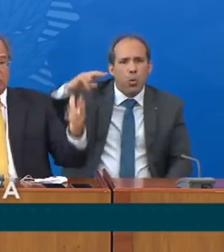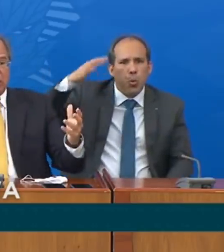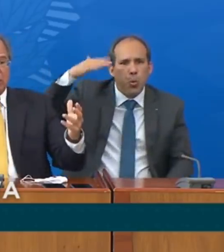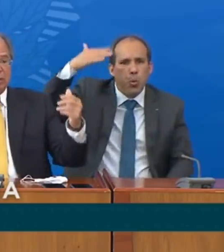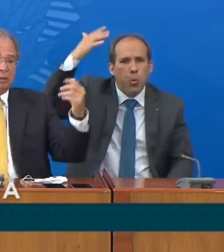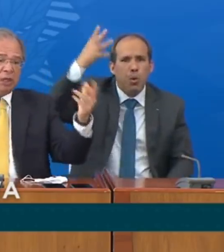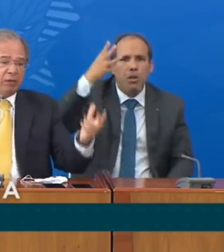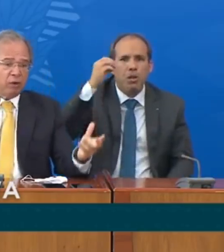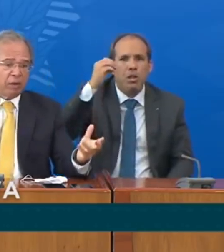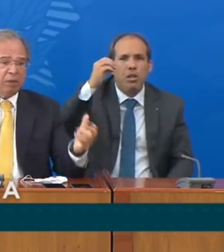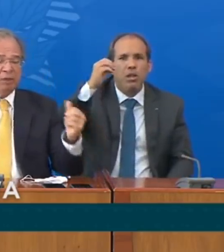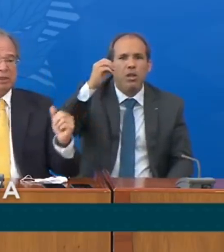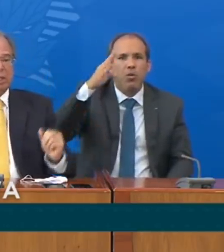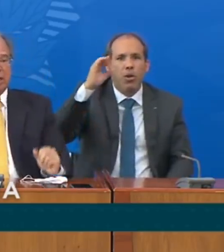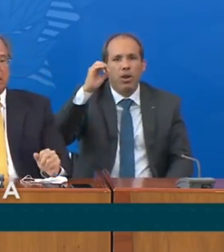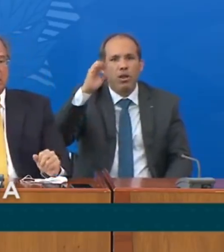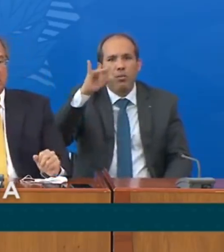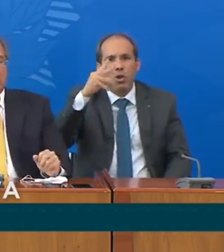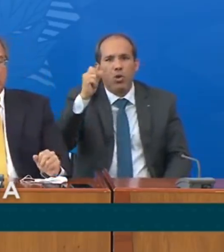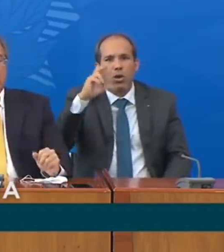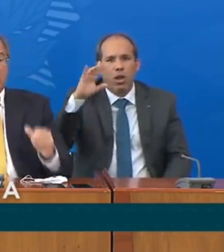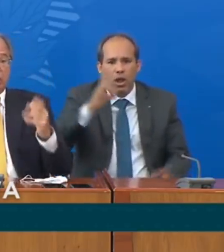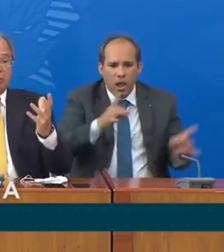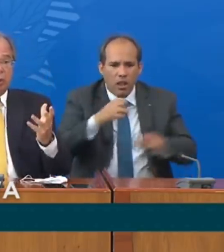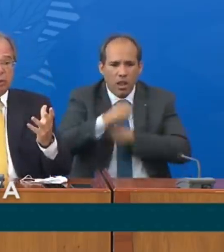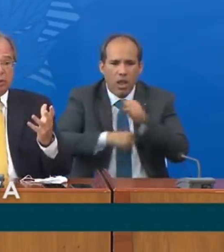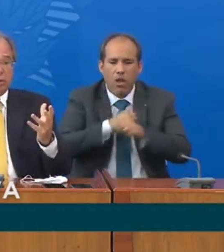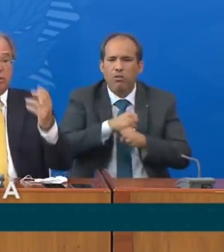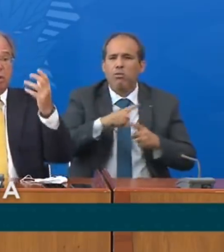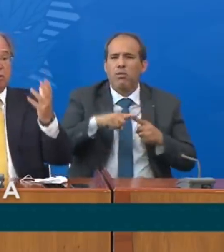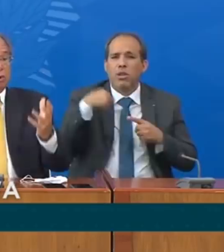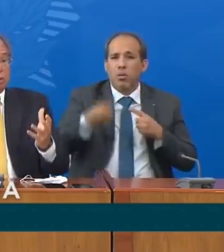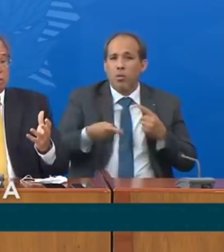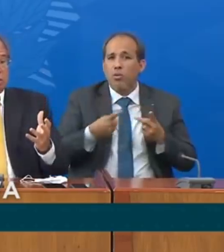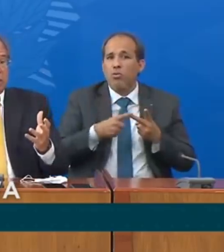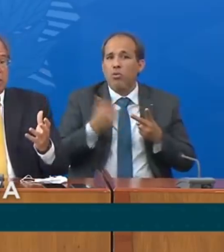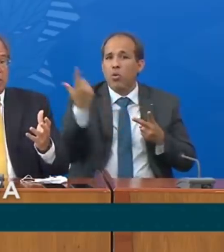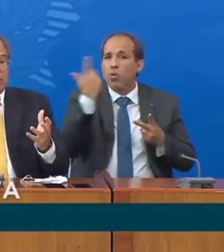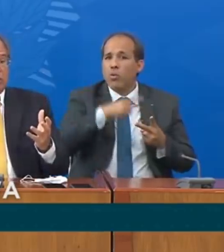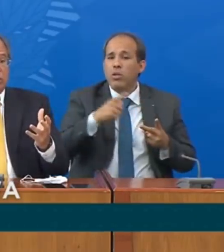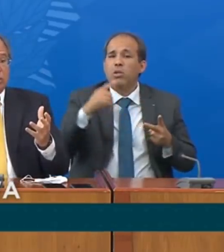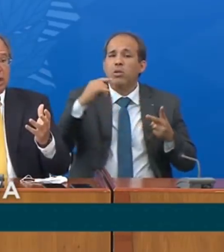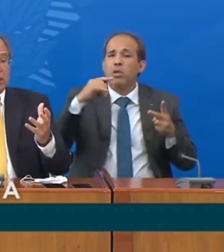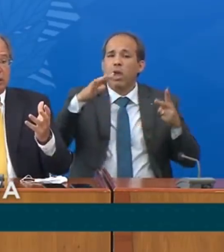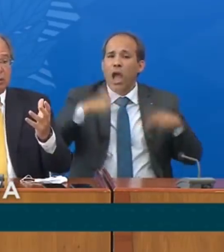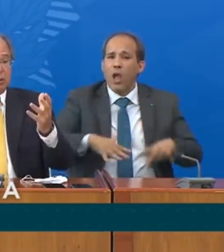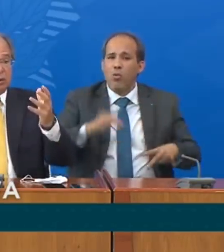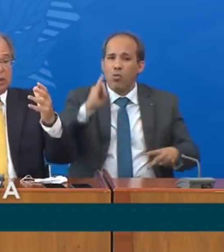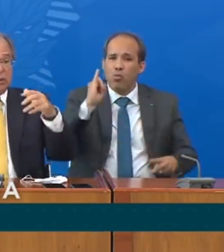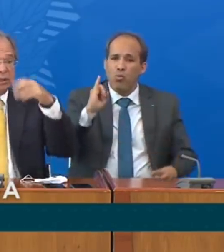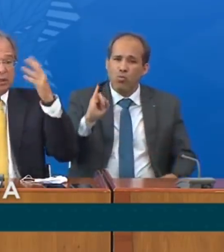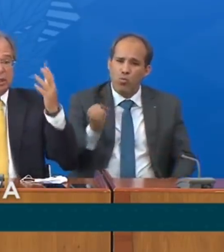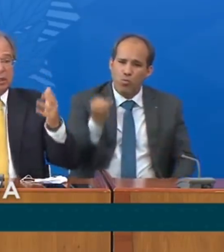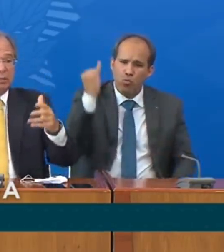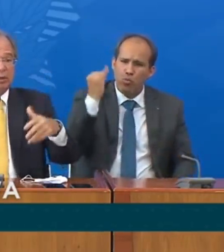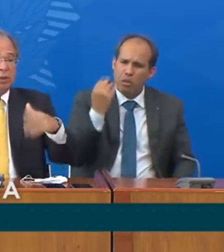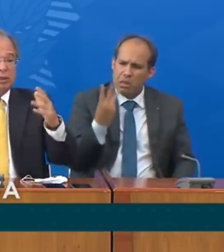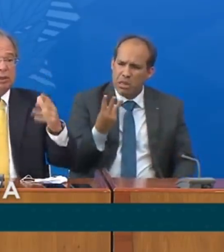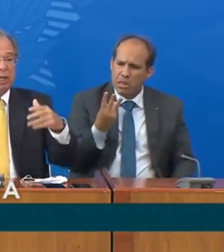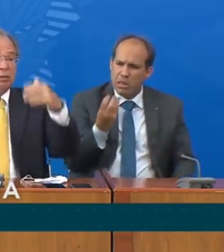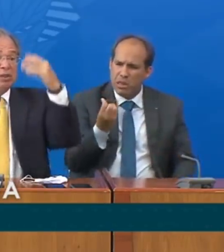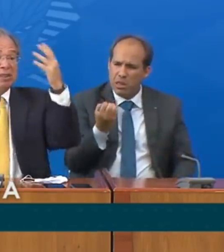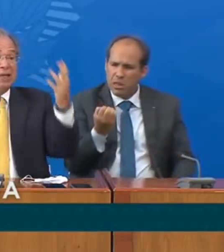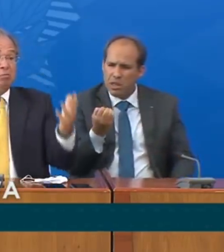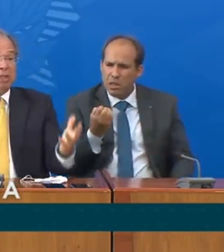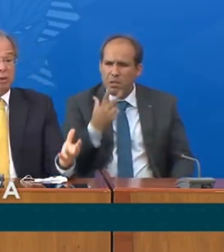todo ano, fizemos a reforma previdenciária. Logo depois, derrubamos juros. Os juros caíram de 360 para